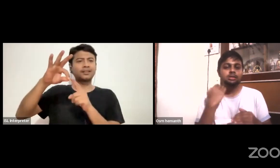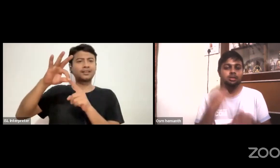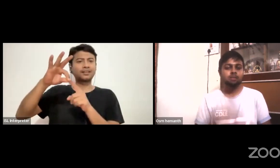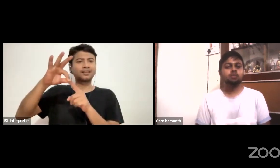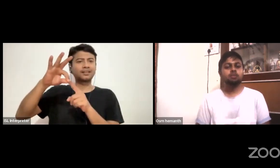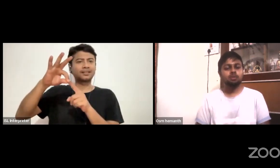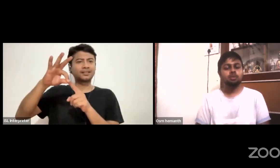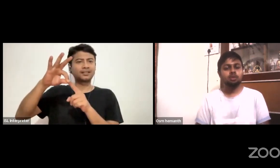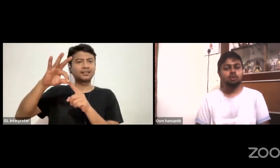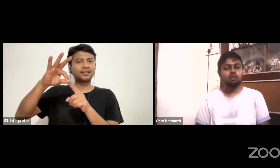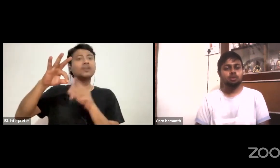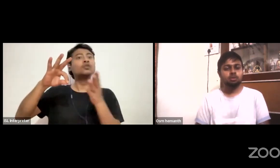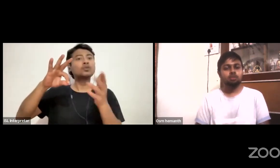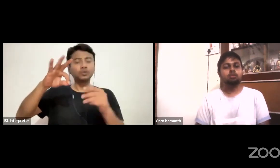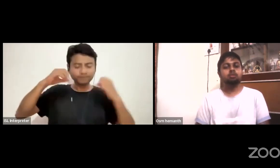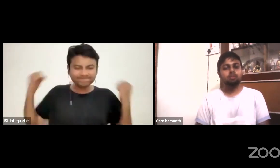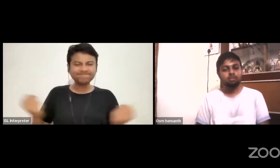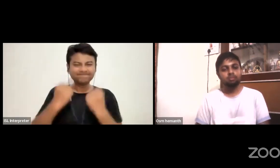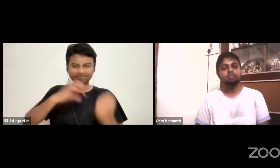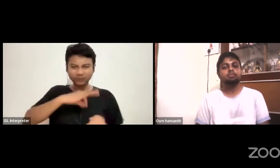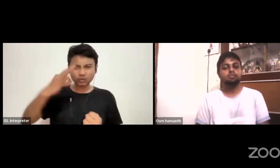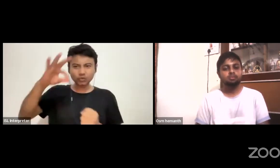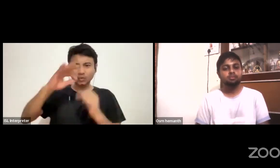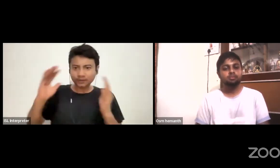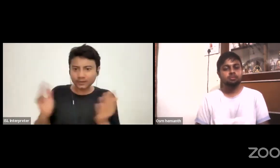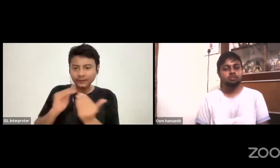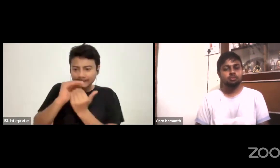आपने आत्मा के लिए क्या किया?